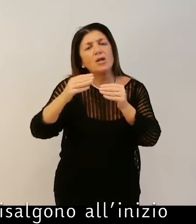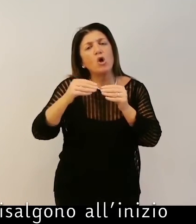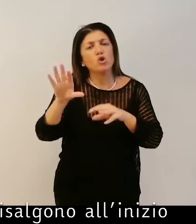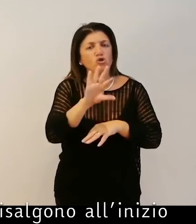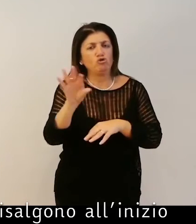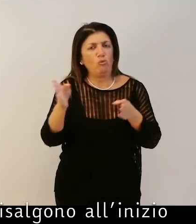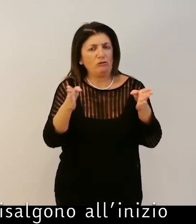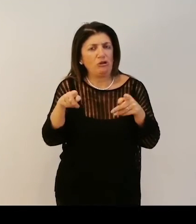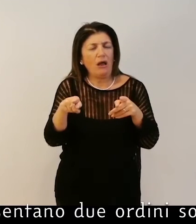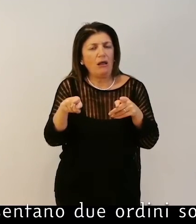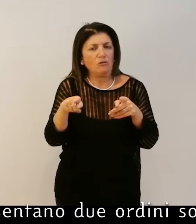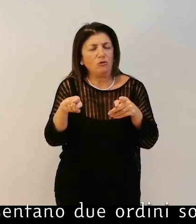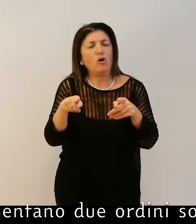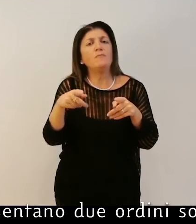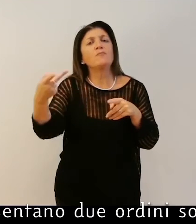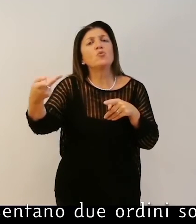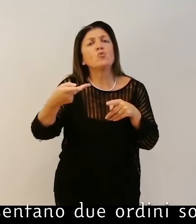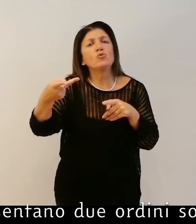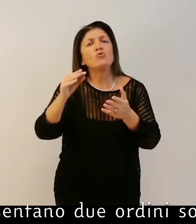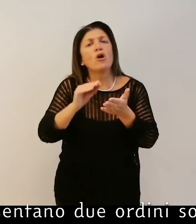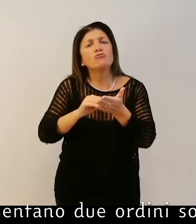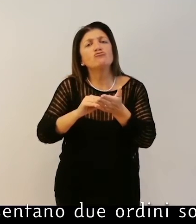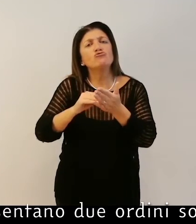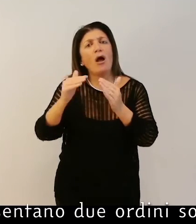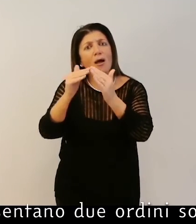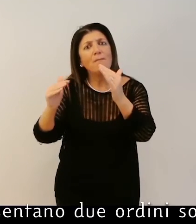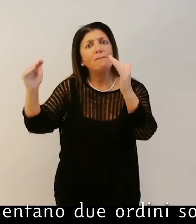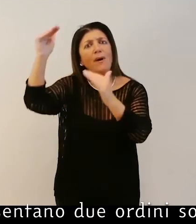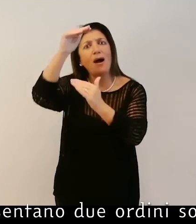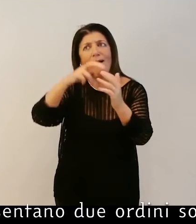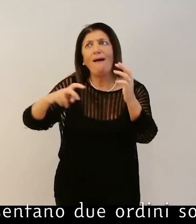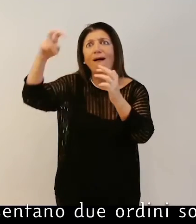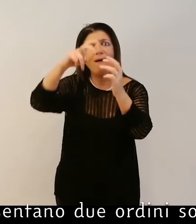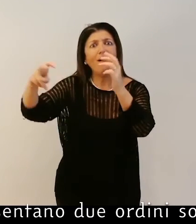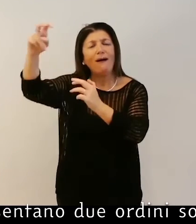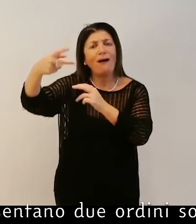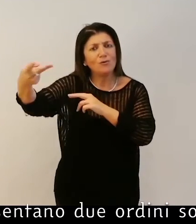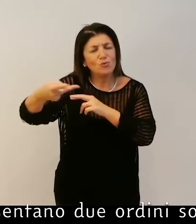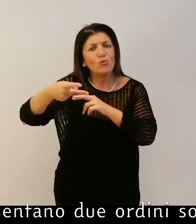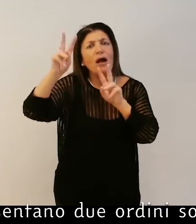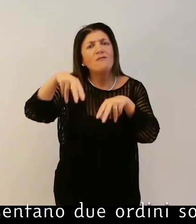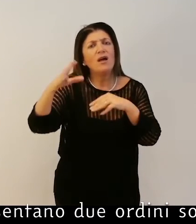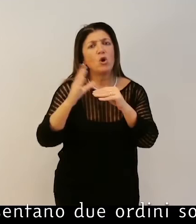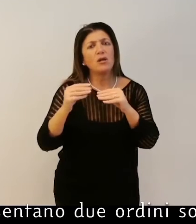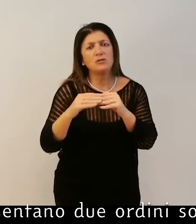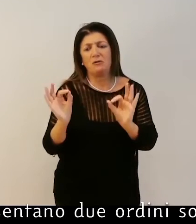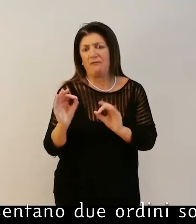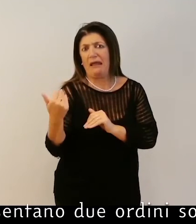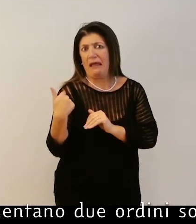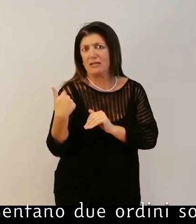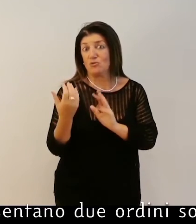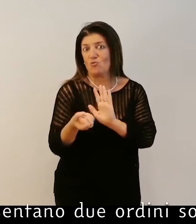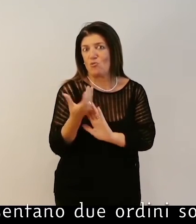Cinquecento. Entrambi presentano due ordini sovrapposti e sono stati restaurati in anni recenti.